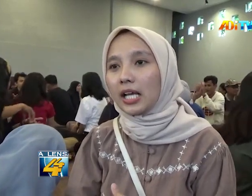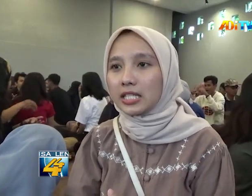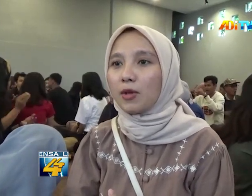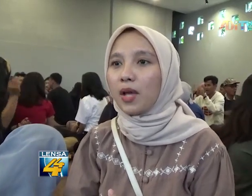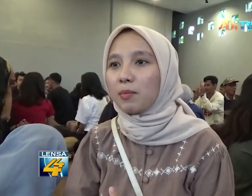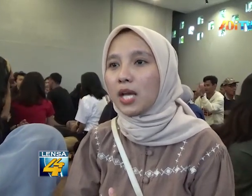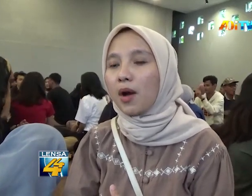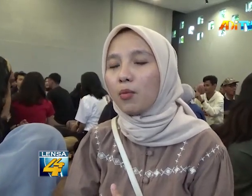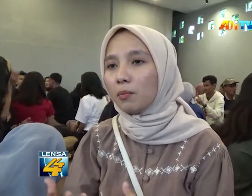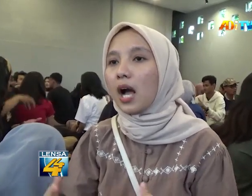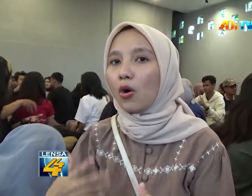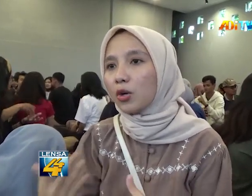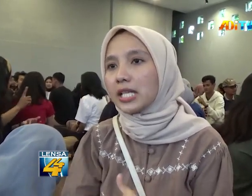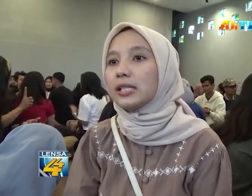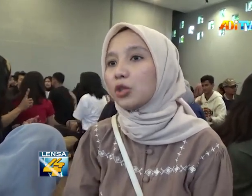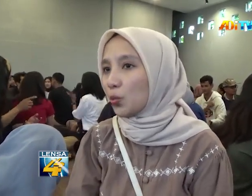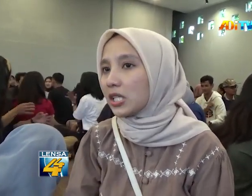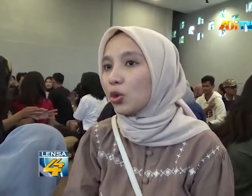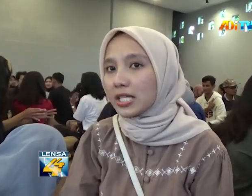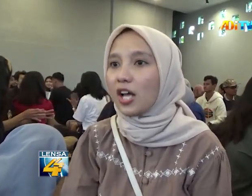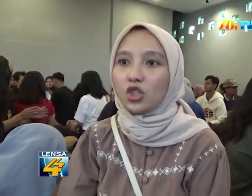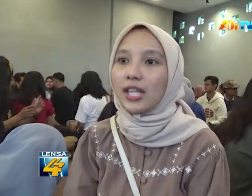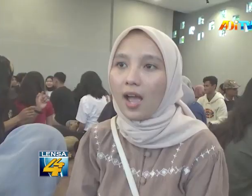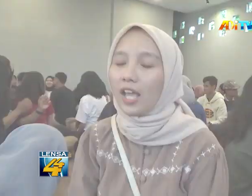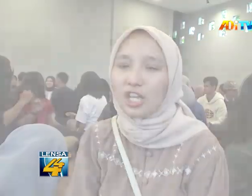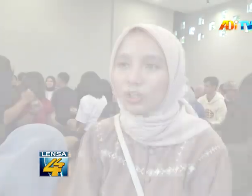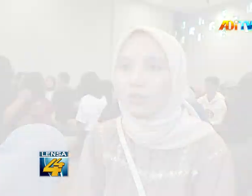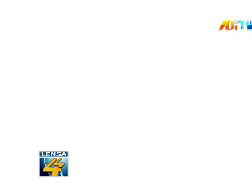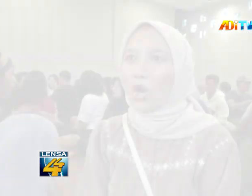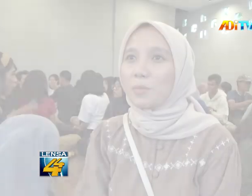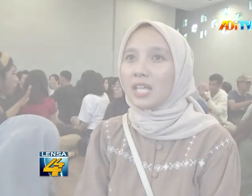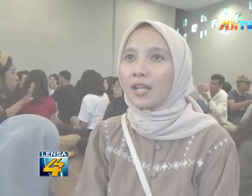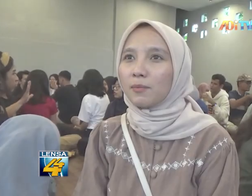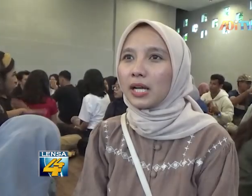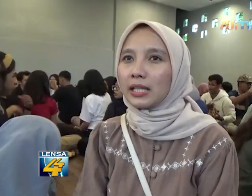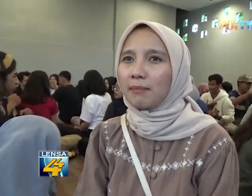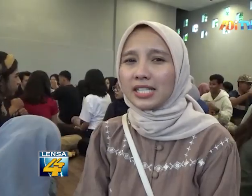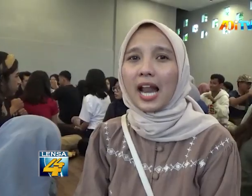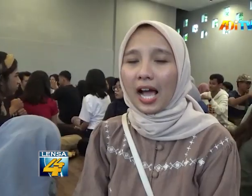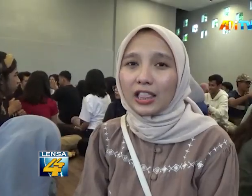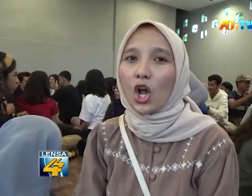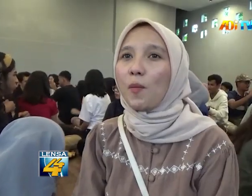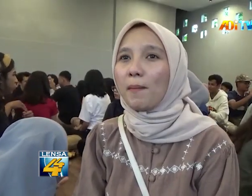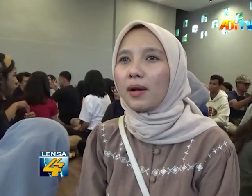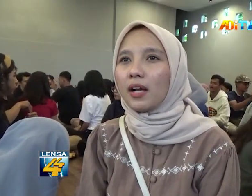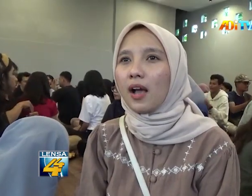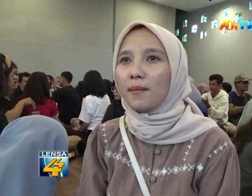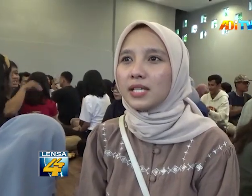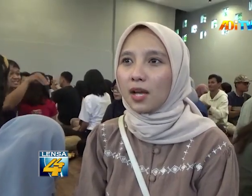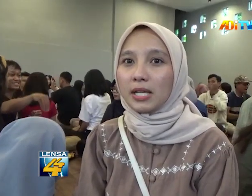lagi sih biar bisa mengakomodasi teman-temannya sendiri daninnya kalau misalnya bagi masyarakat kalau memang enggak bisa bahasa